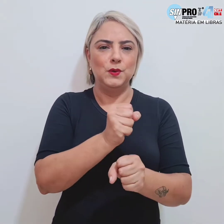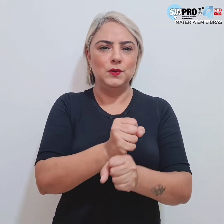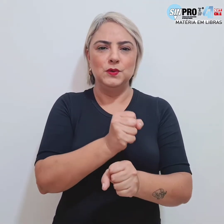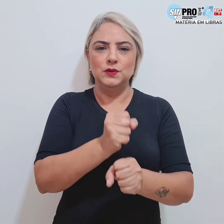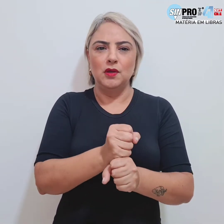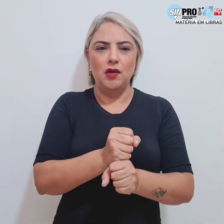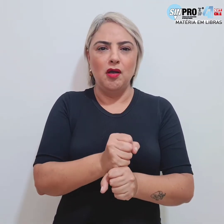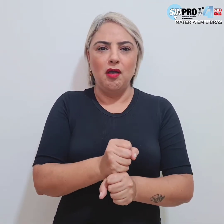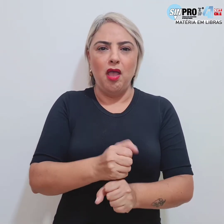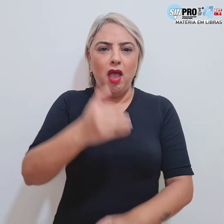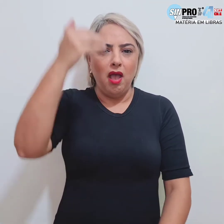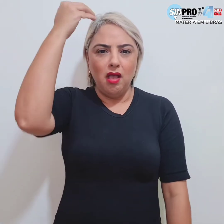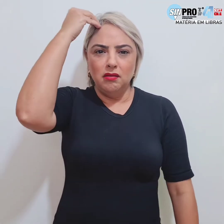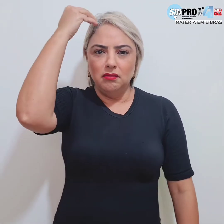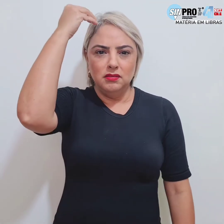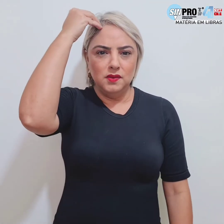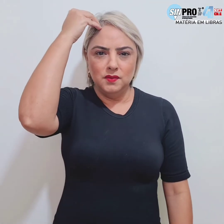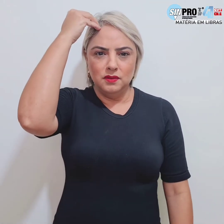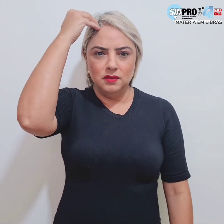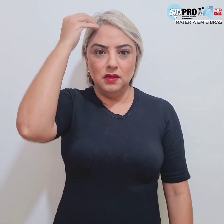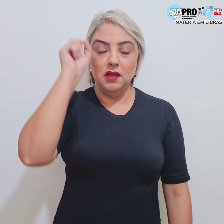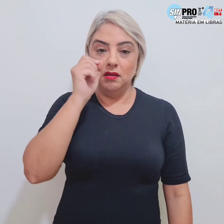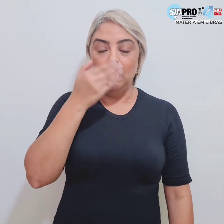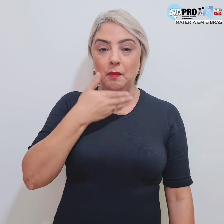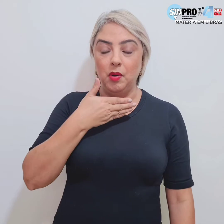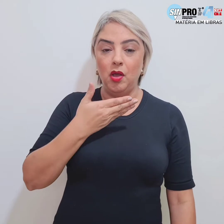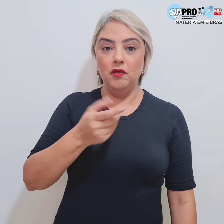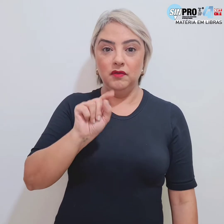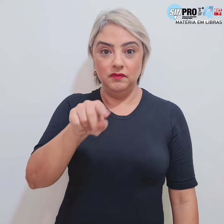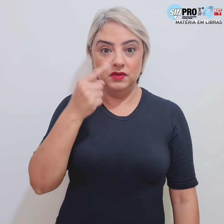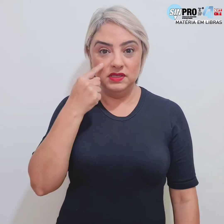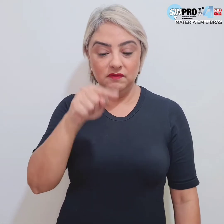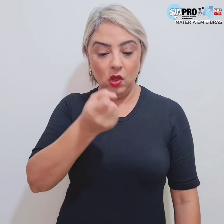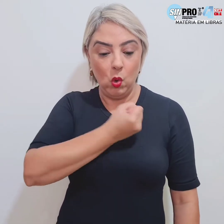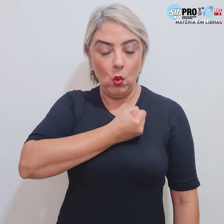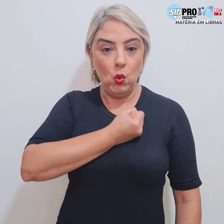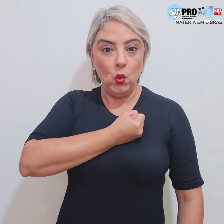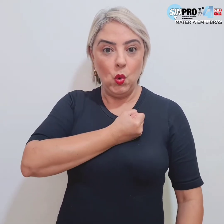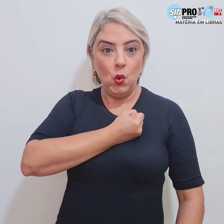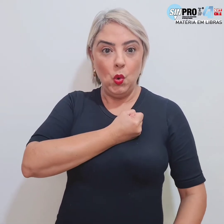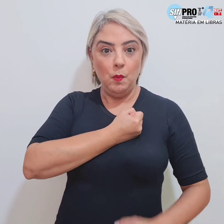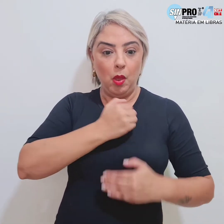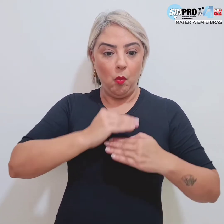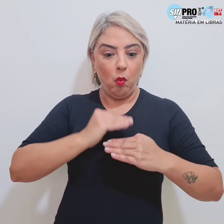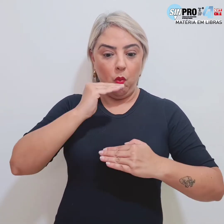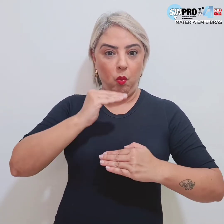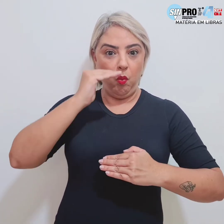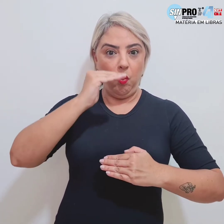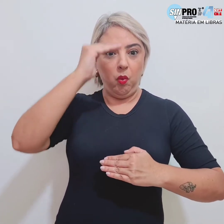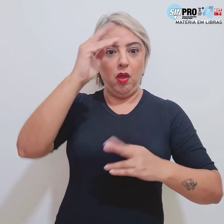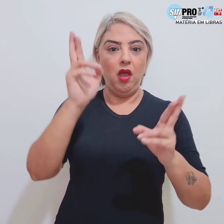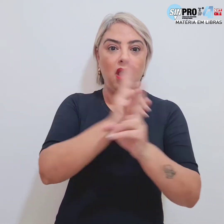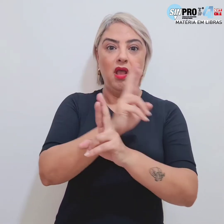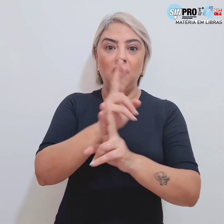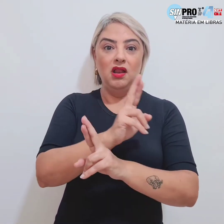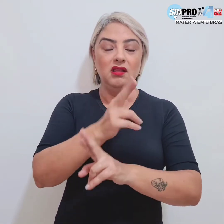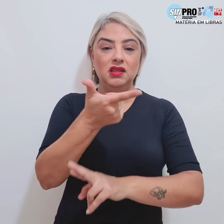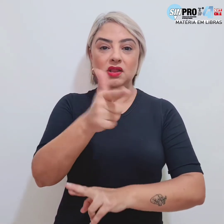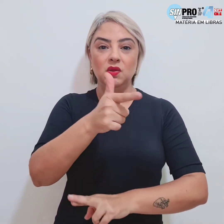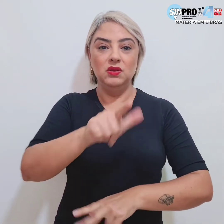alarmante. Prova disso são os números crescentes relacionados ao desemprego, à